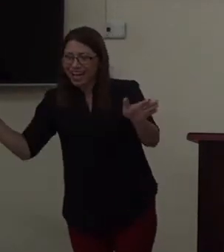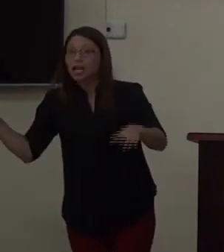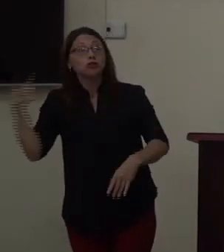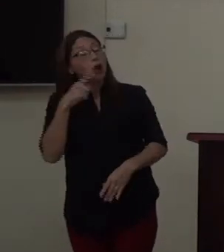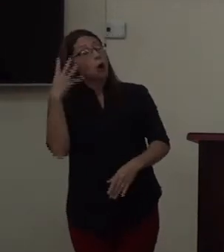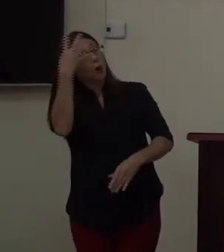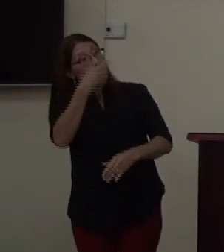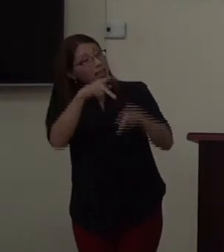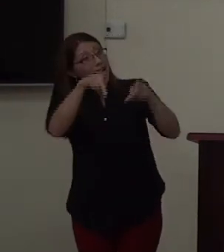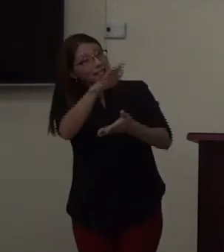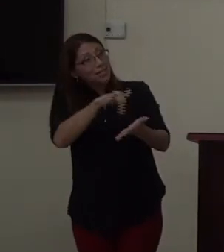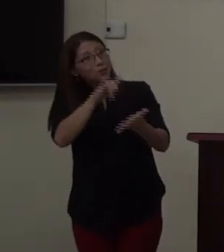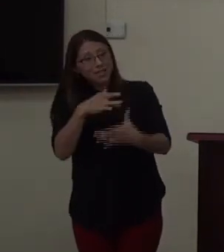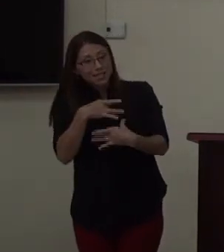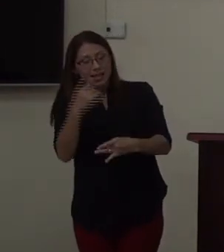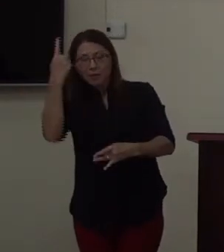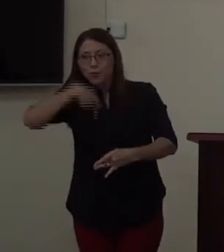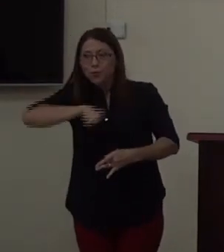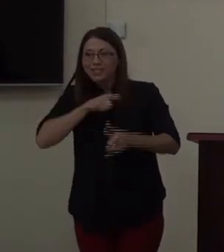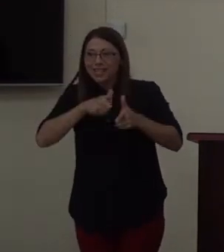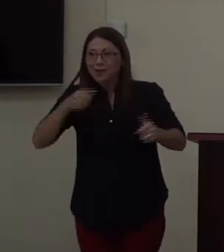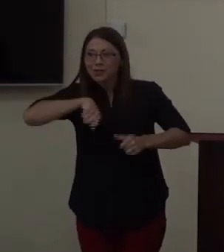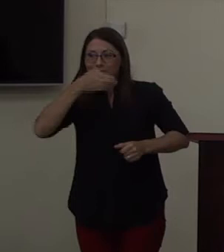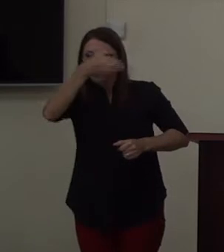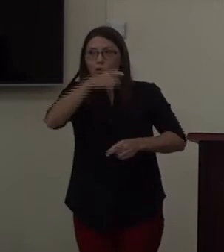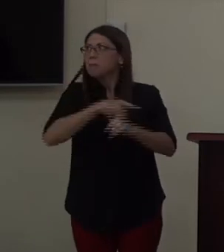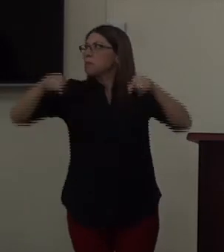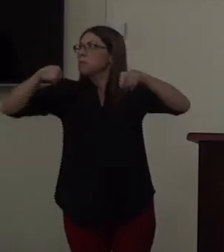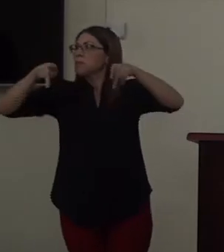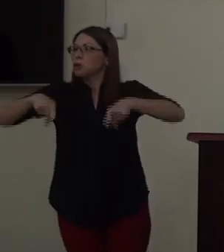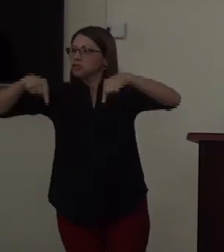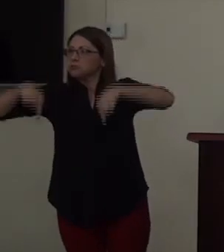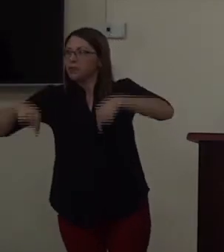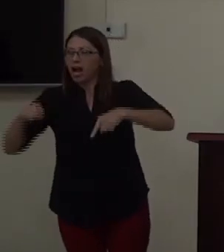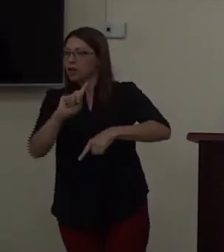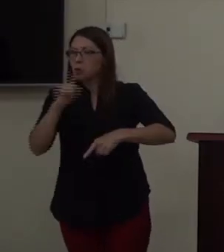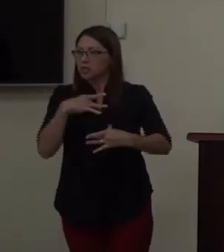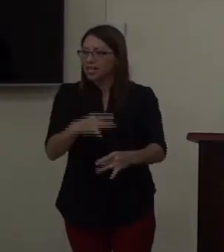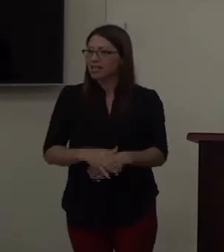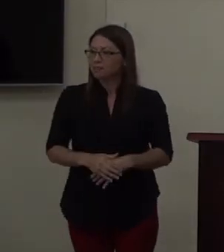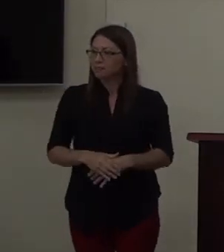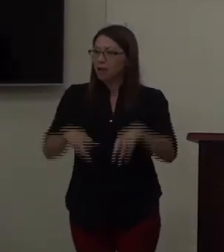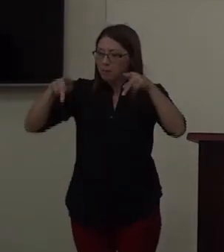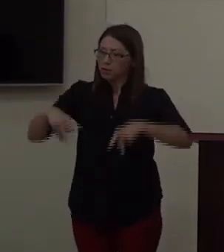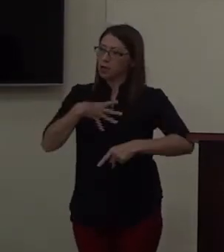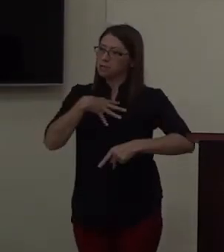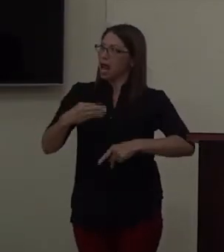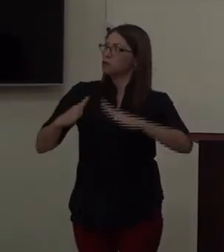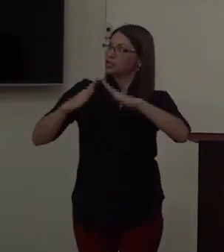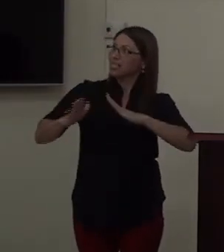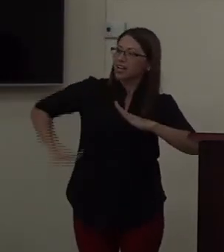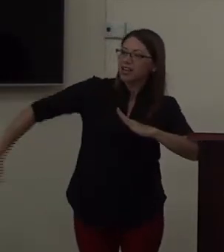sí se interesa por nuestras lenguas y nuestras culturas. En cambio, los de acá no, ¿verdad? Los blancos de esta región no